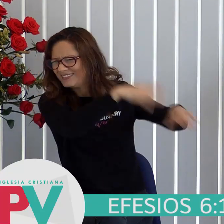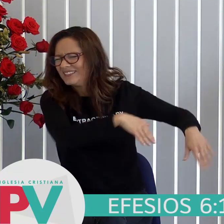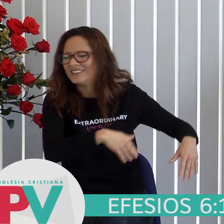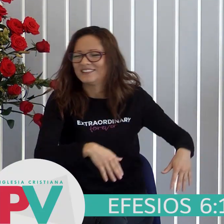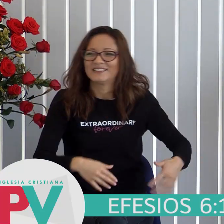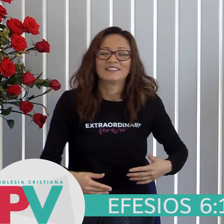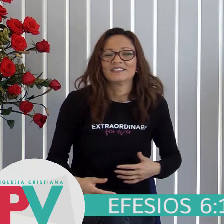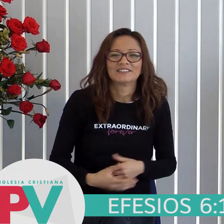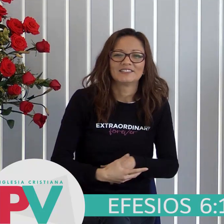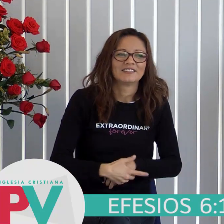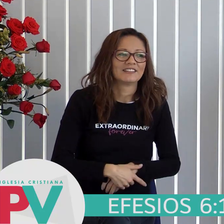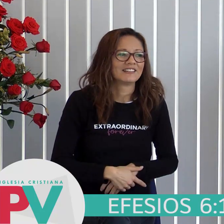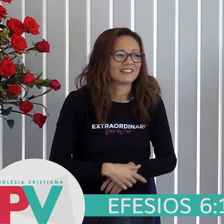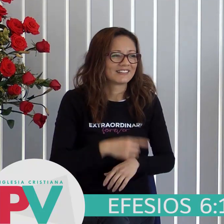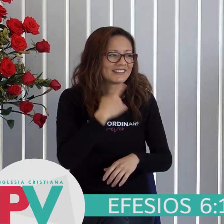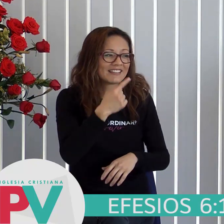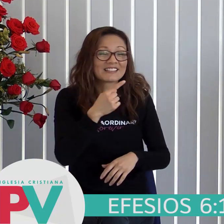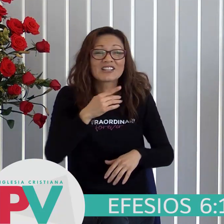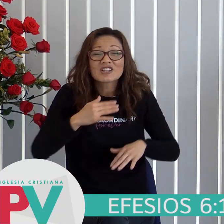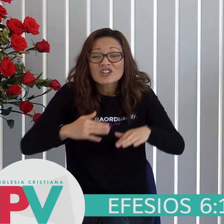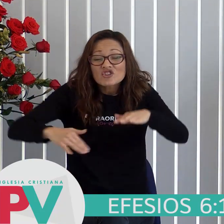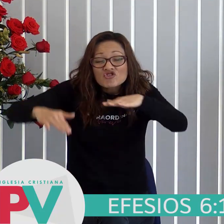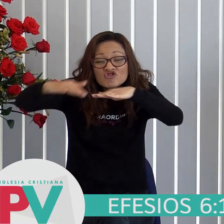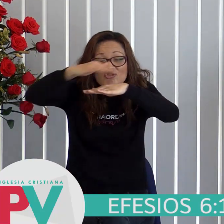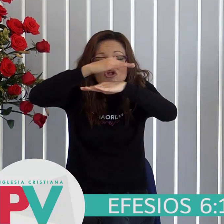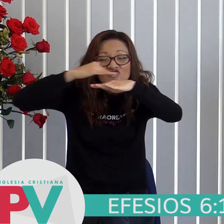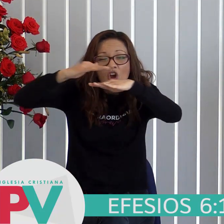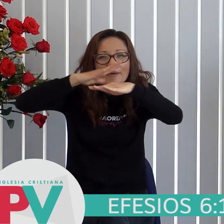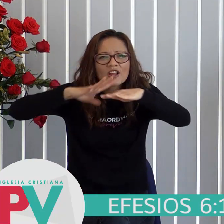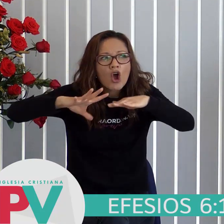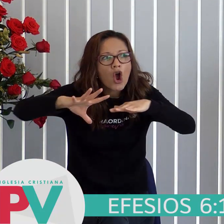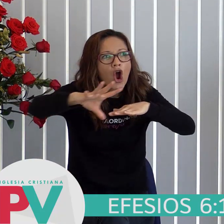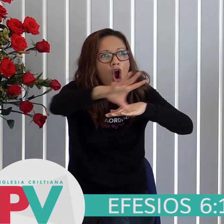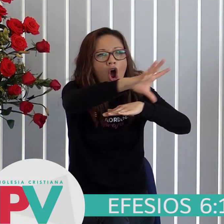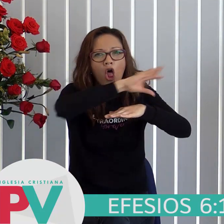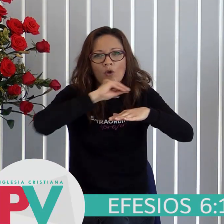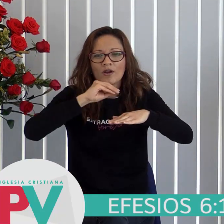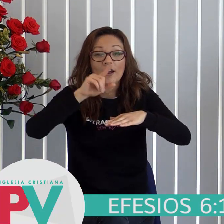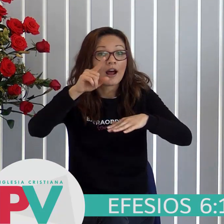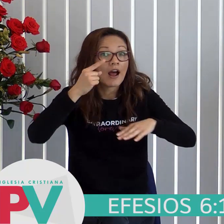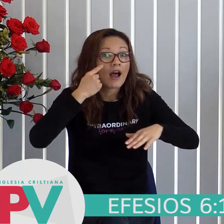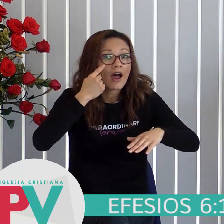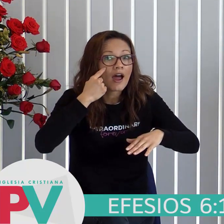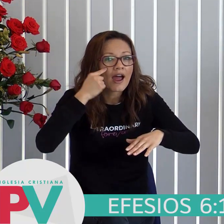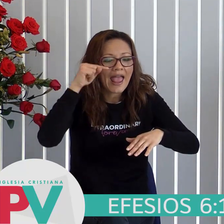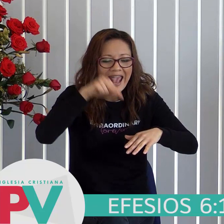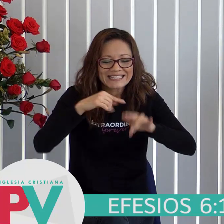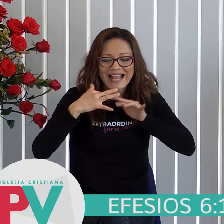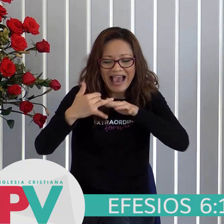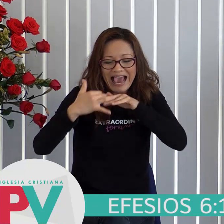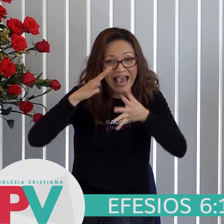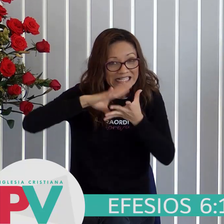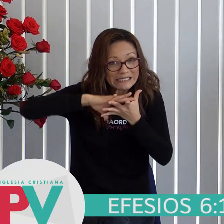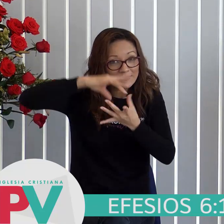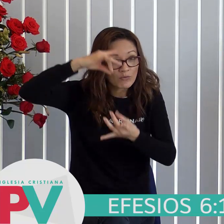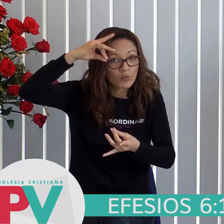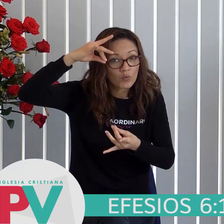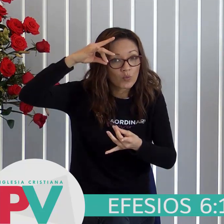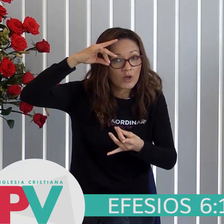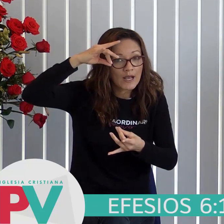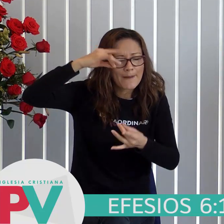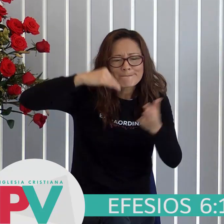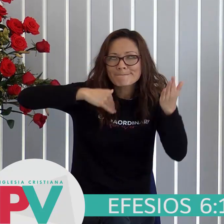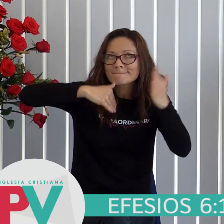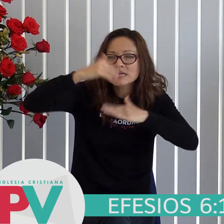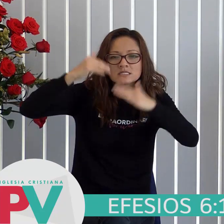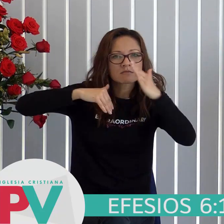embrazando siempre. Dice, sobre todo, oiga, en esta guerra espiritual, lo